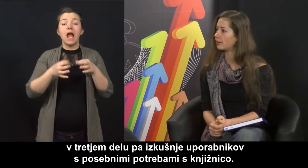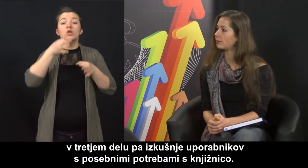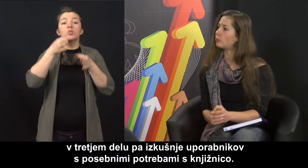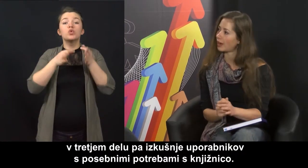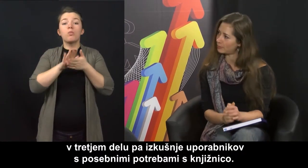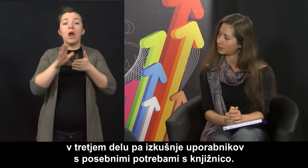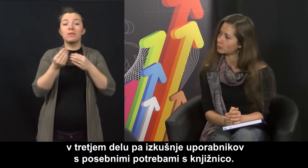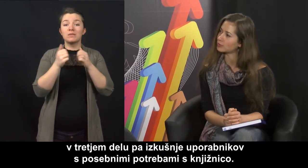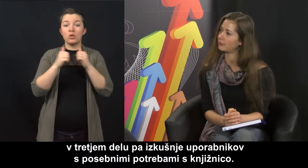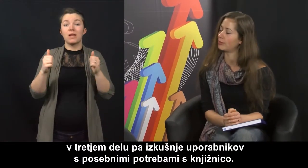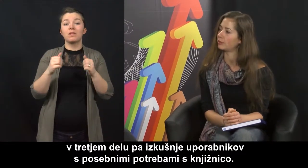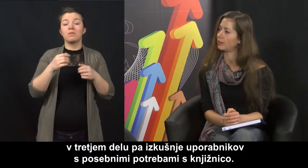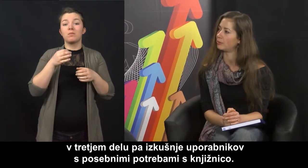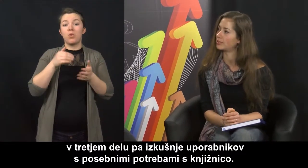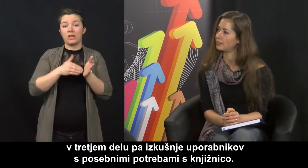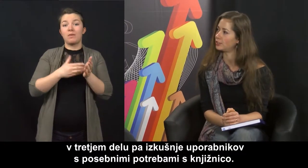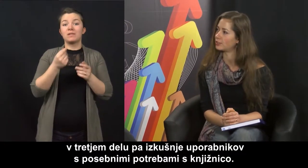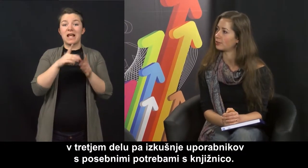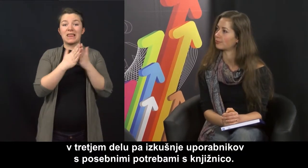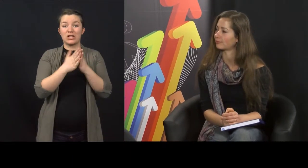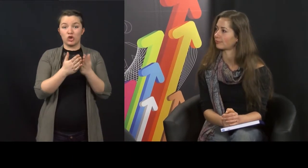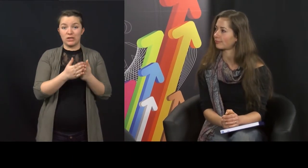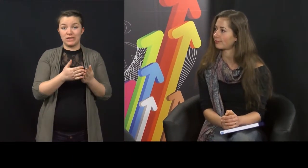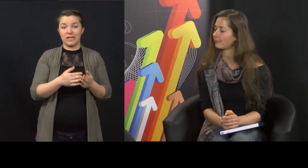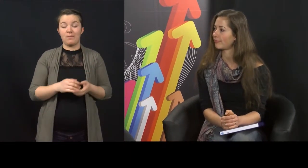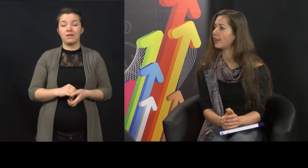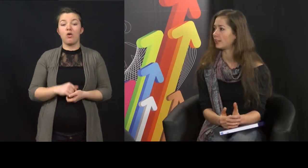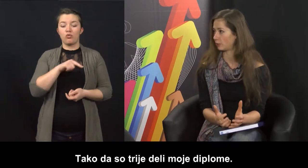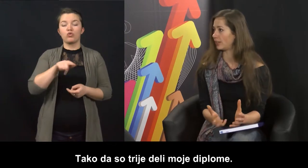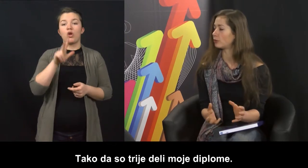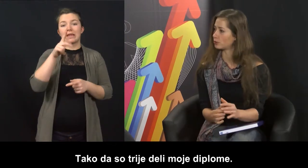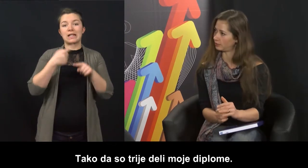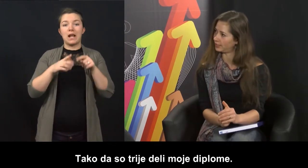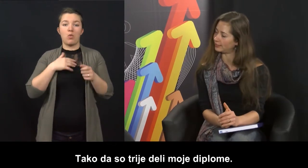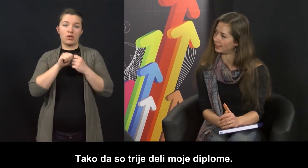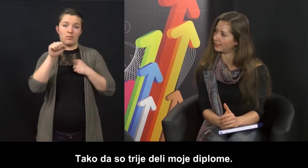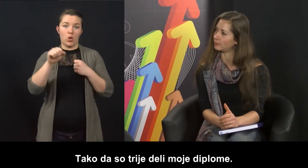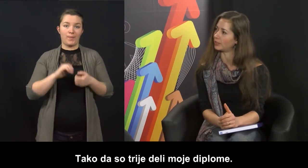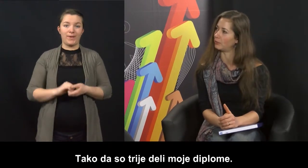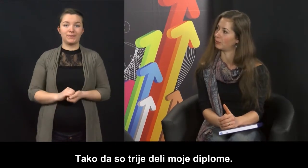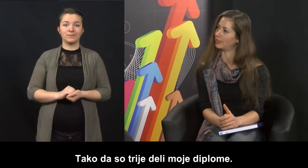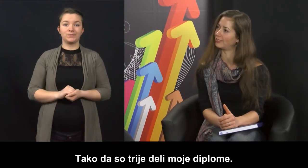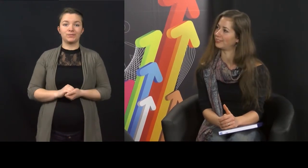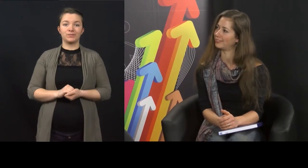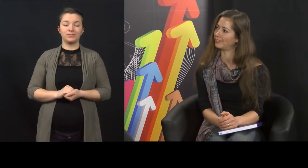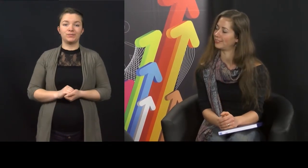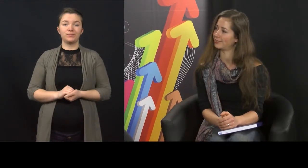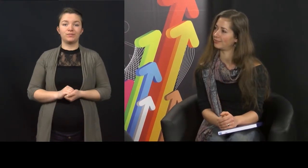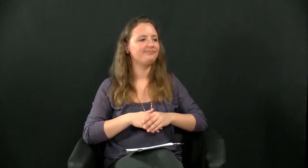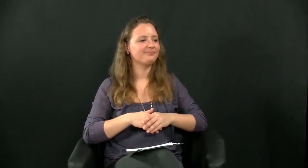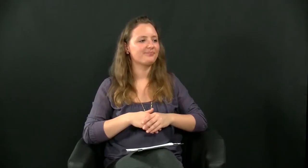izkušnje uporabnikov s posebnimi potrebami s knjižnico. Tako da to so trije deli moje diplome.